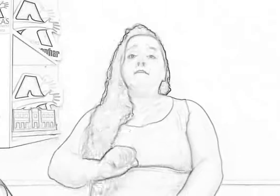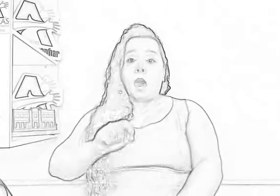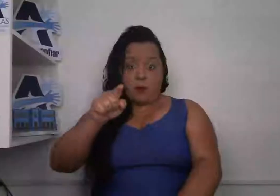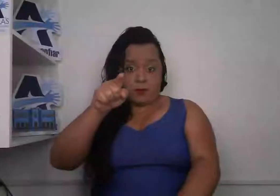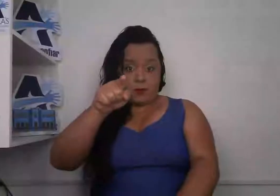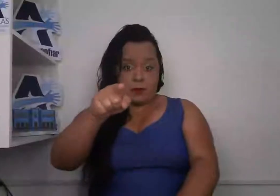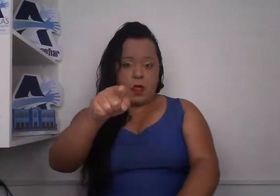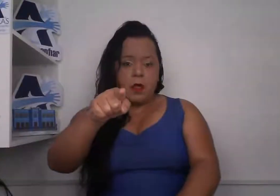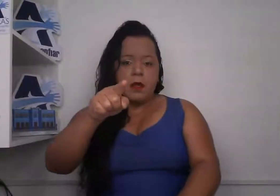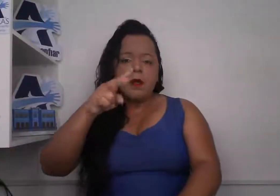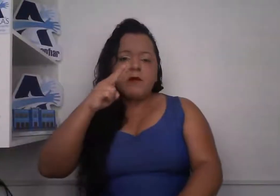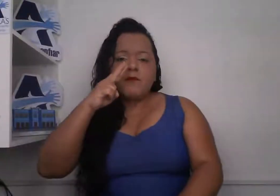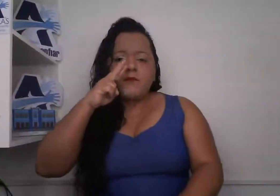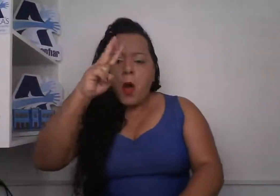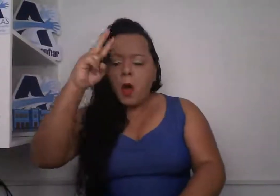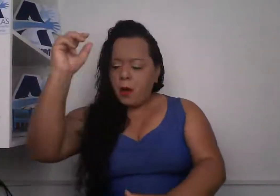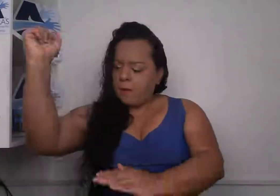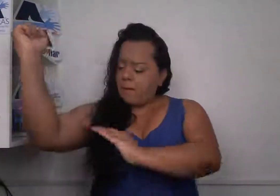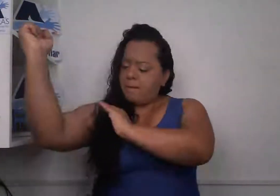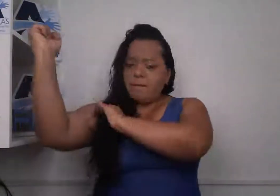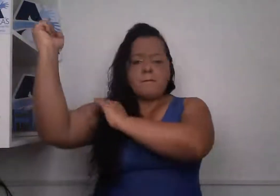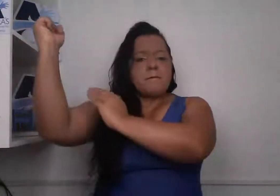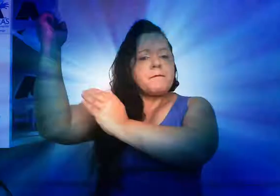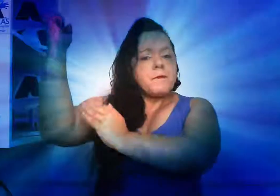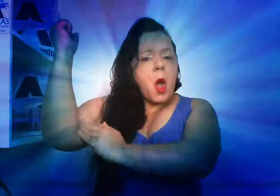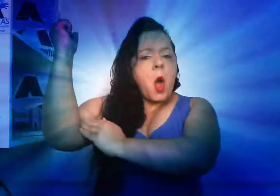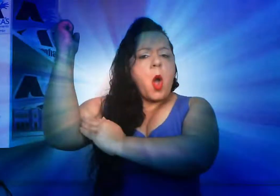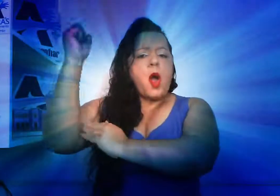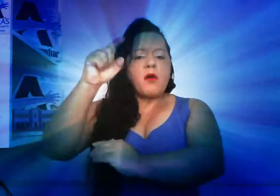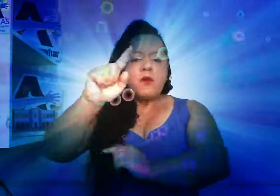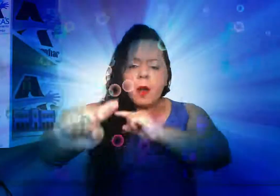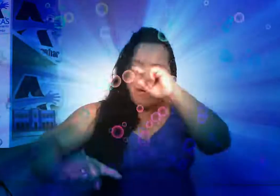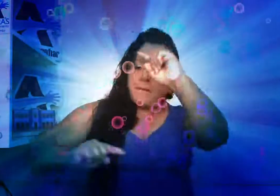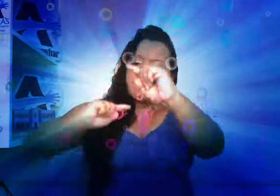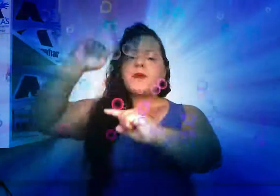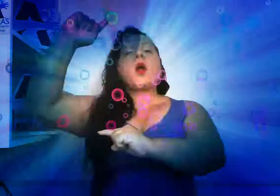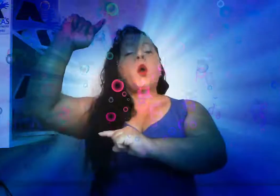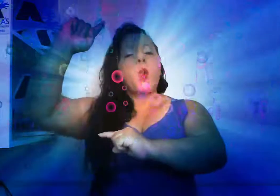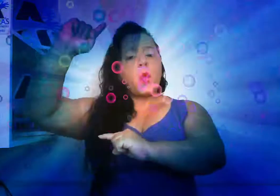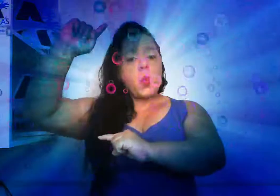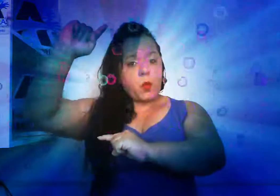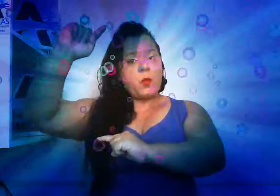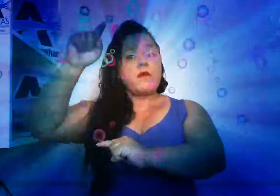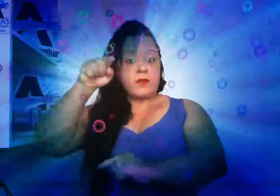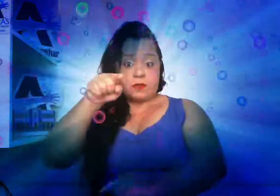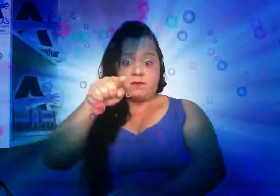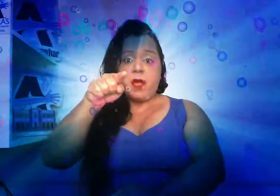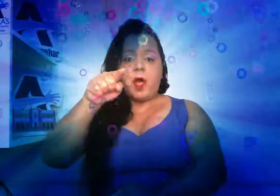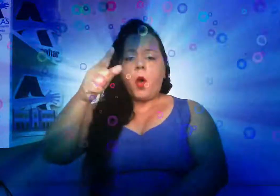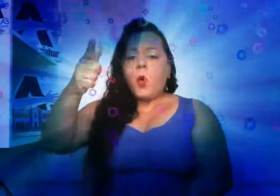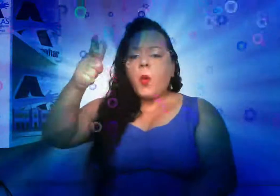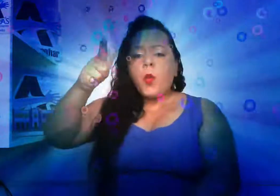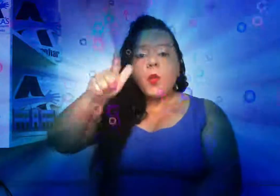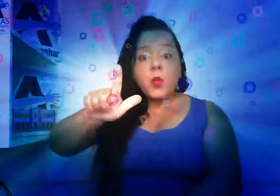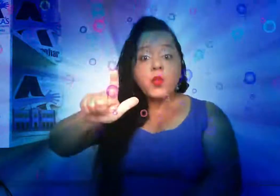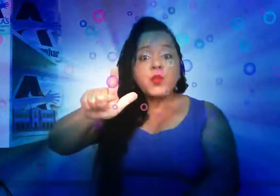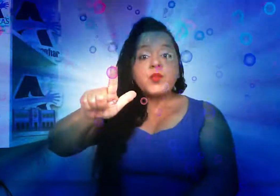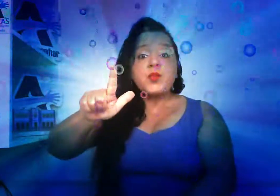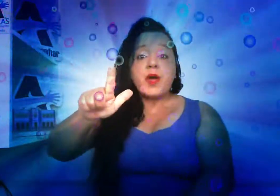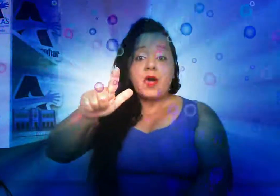conseguir. Eu sou capaz. Você é forte, empoderado.